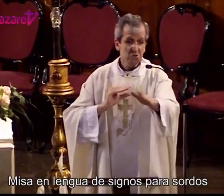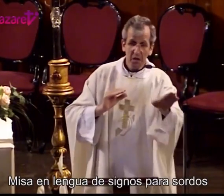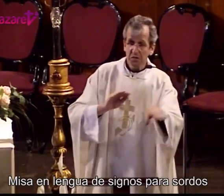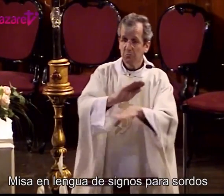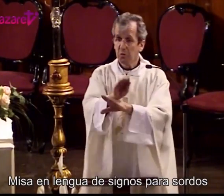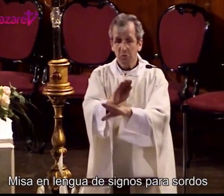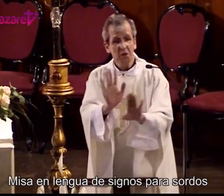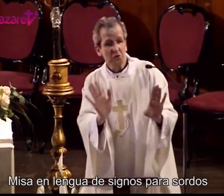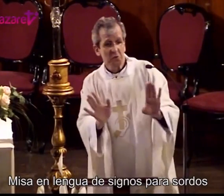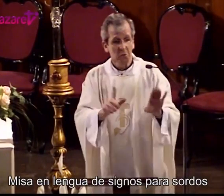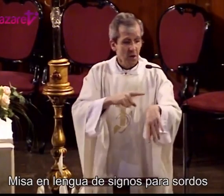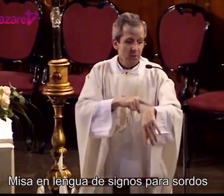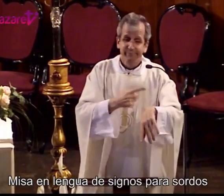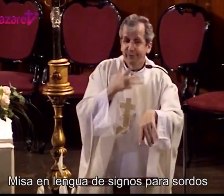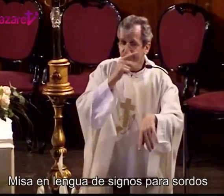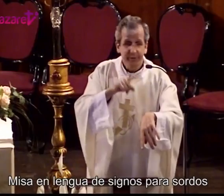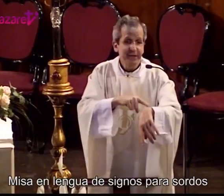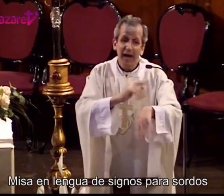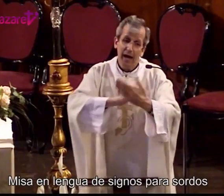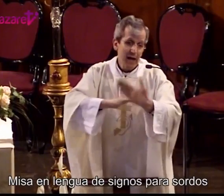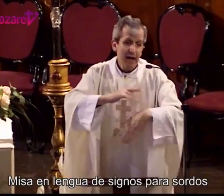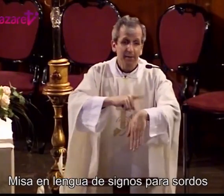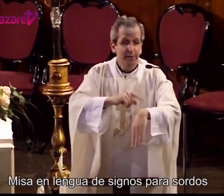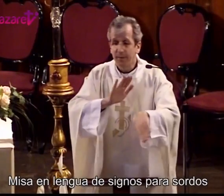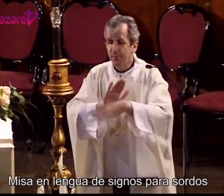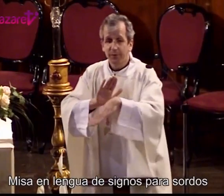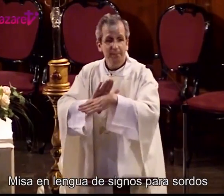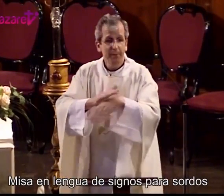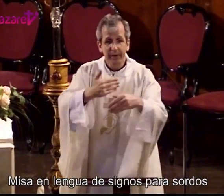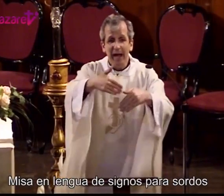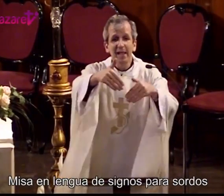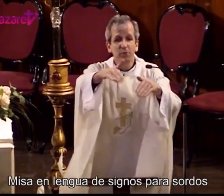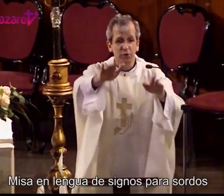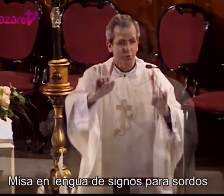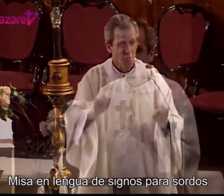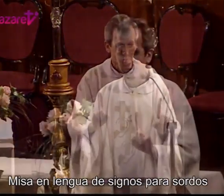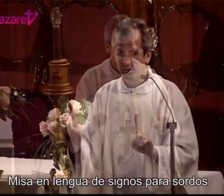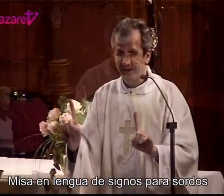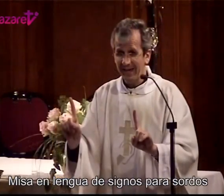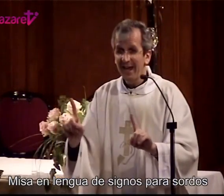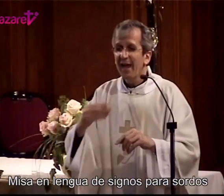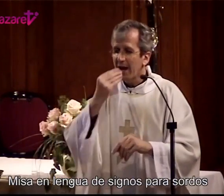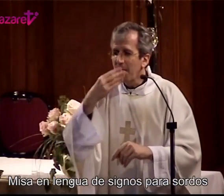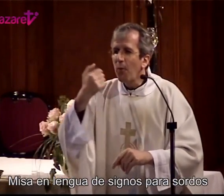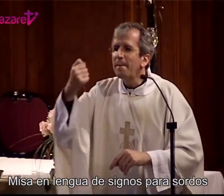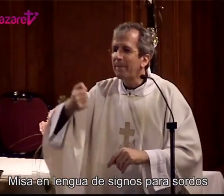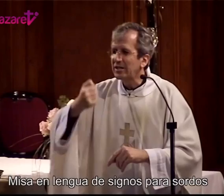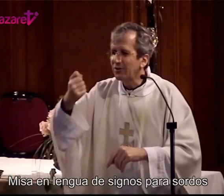demás puedo cuidarlos, pero no puedo, ya ha acabado el tiempo. Yo me voy, allá vosotros. No, ¿eh? El buen pastor